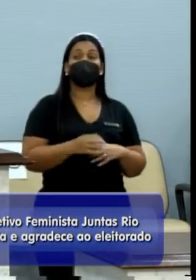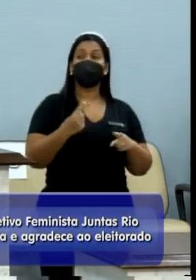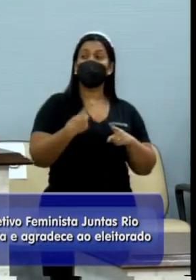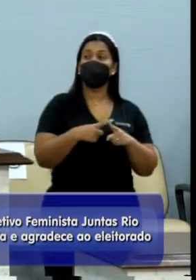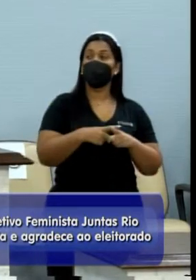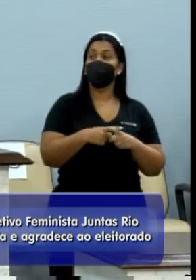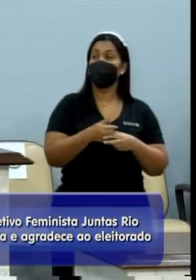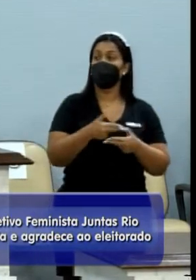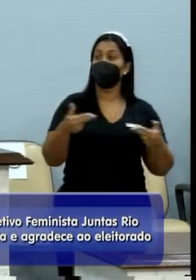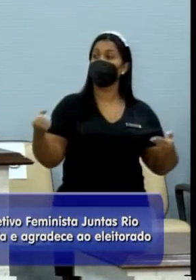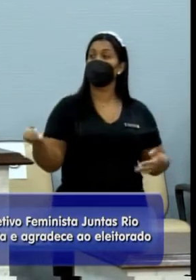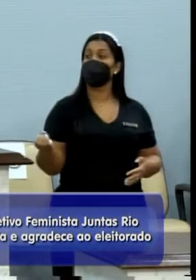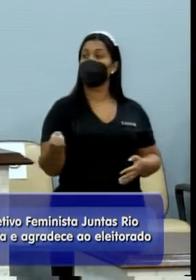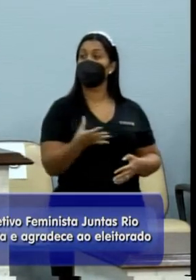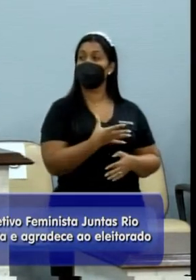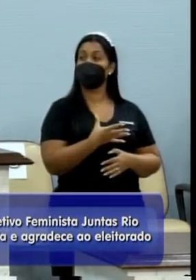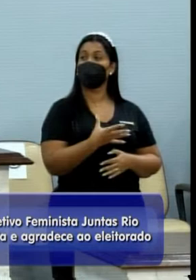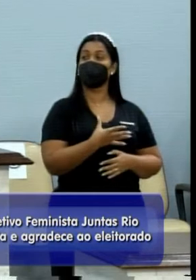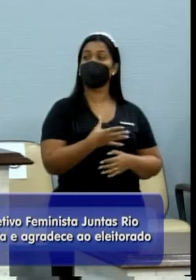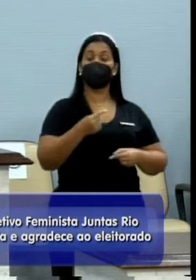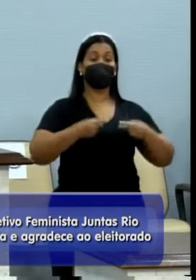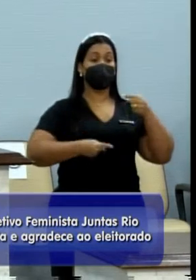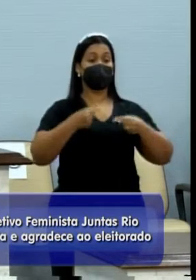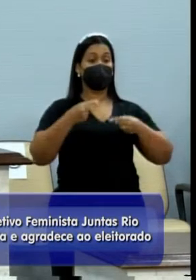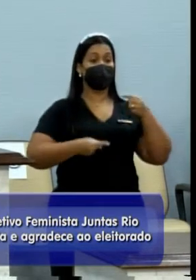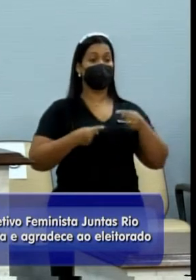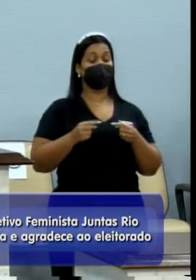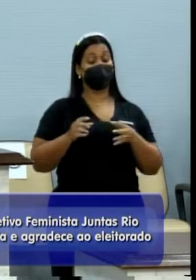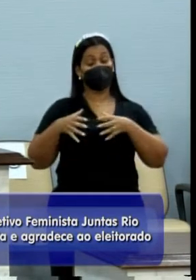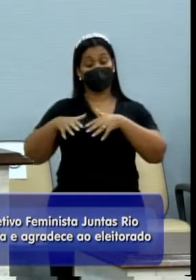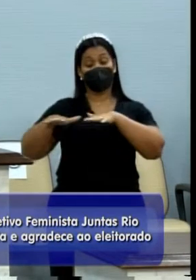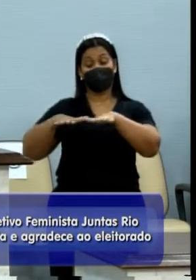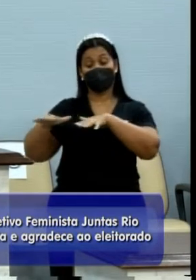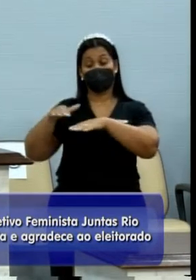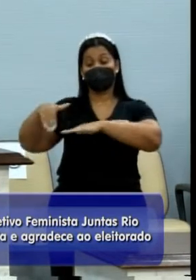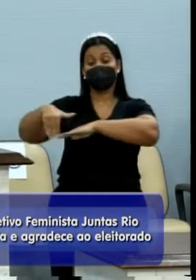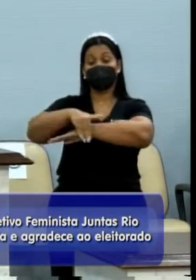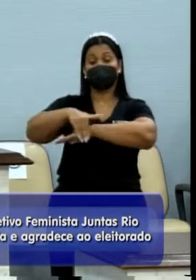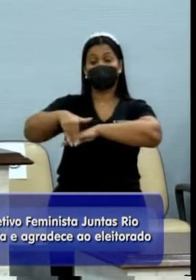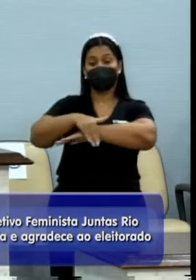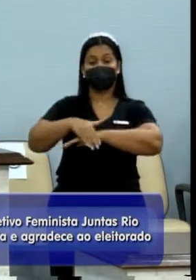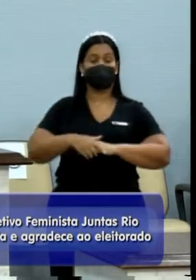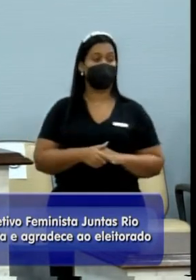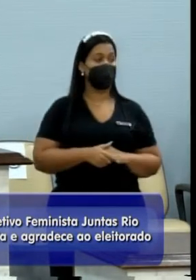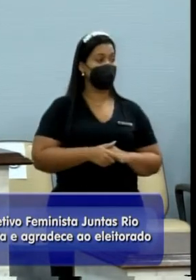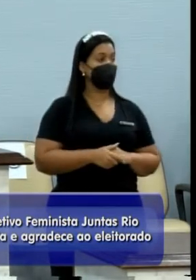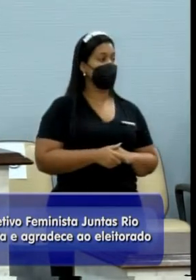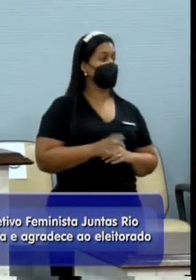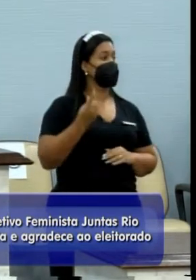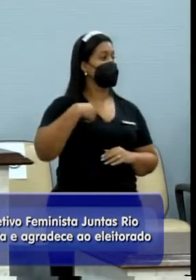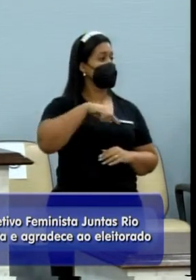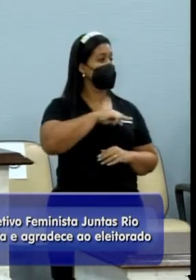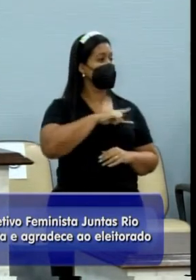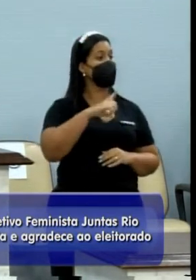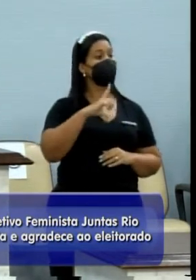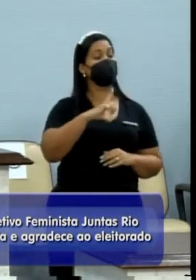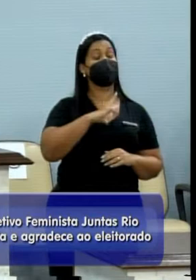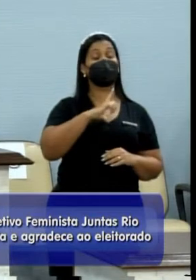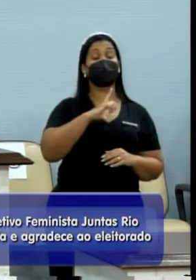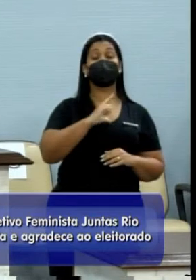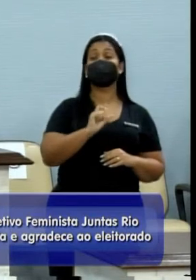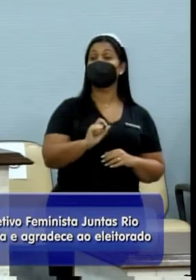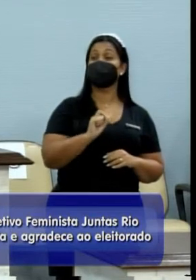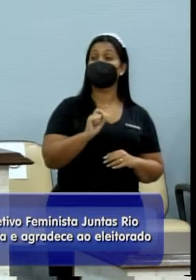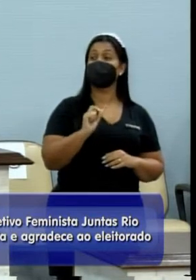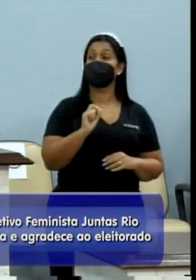novo estar na política institucional, a gente vem dos movimentos de rua. A gente tem a